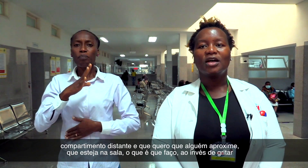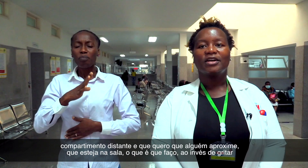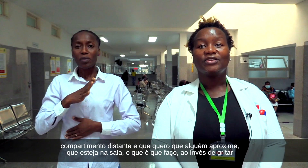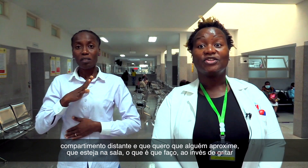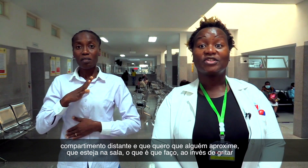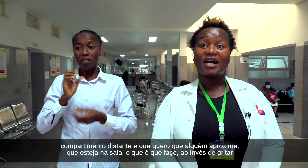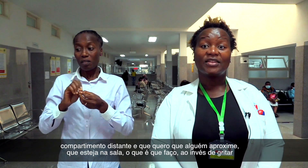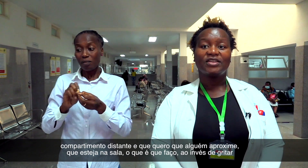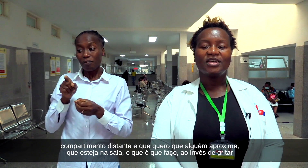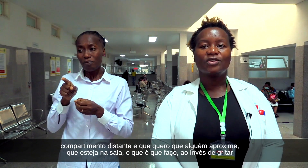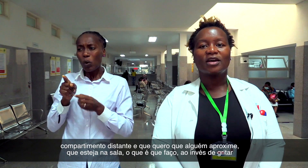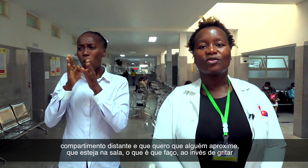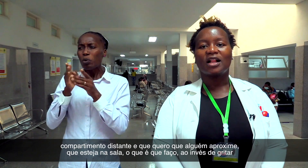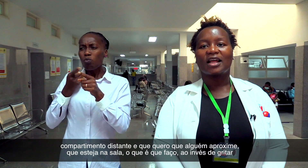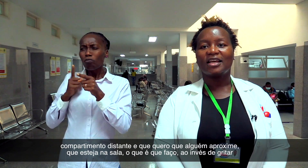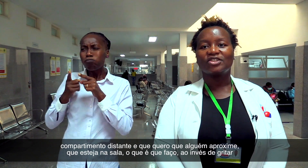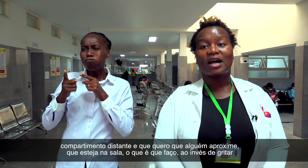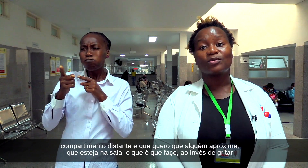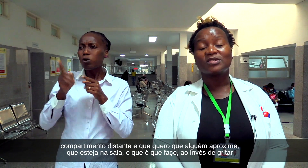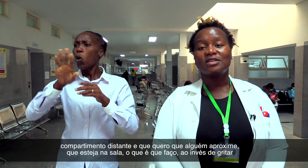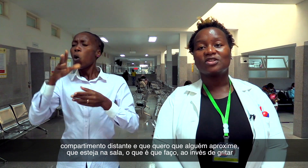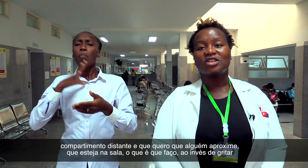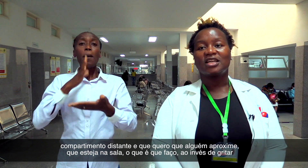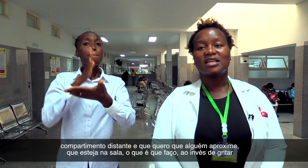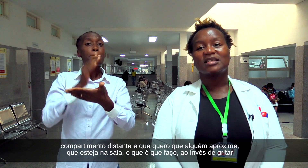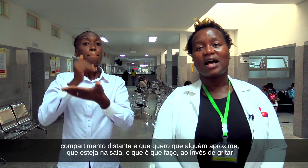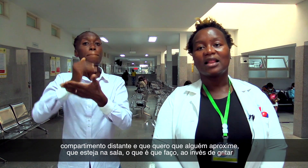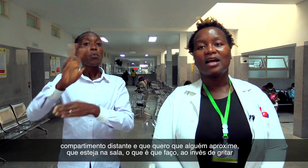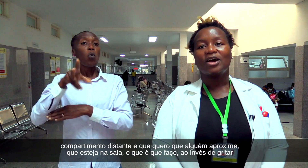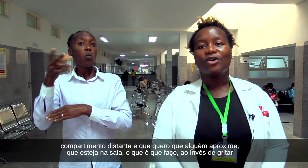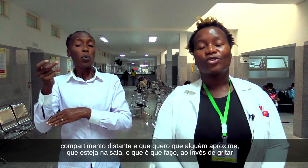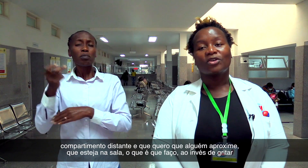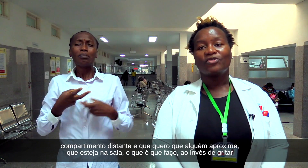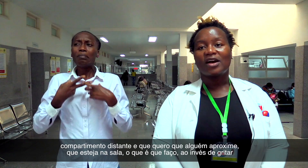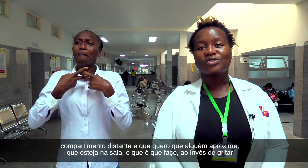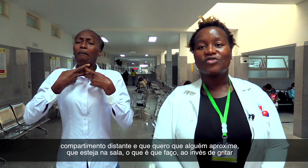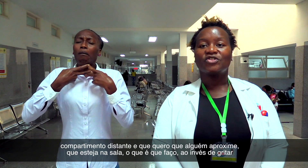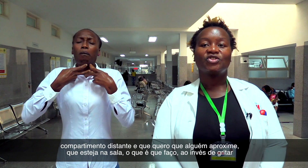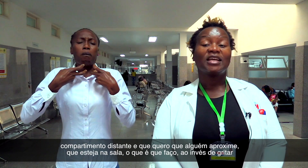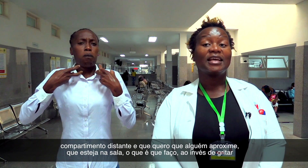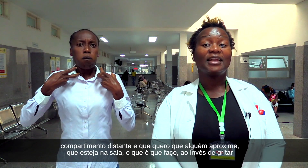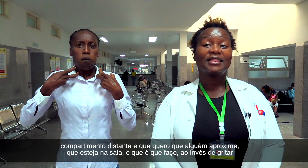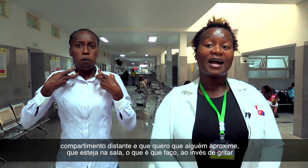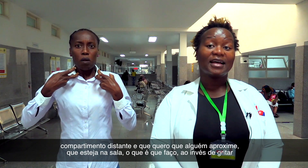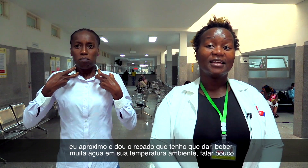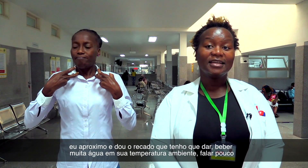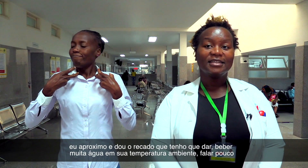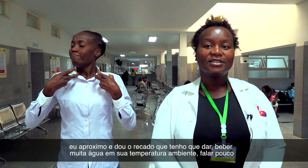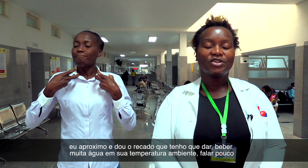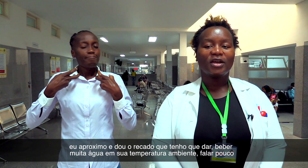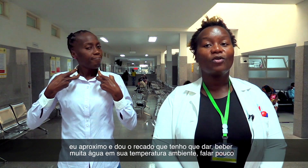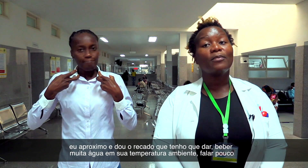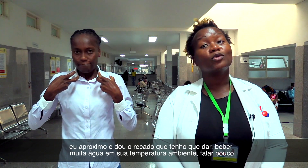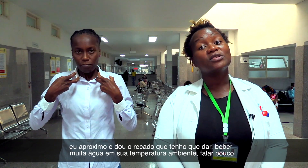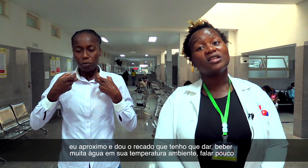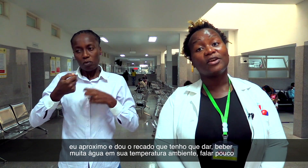compartimento distante e eu quero que alguém que aproxime, que esteja na sala, o que eu faço? Ao invés de ter que gritar,